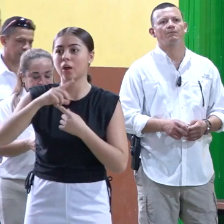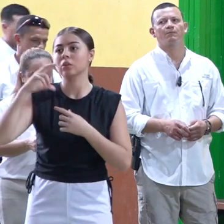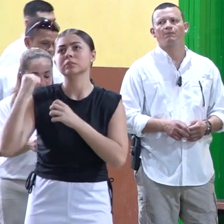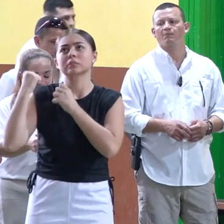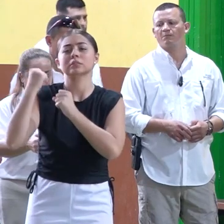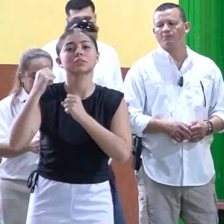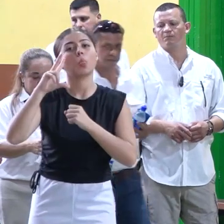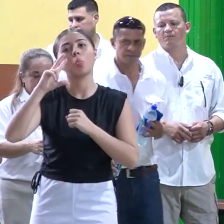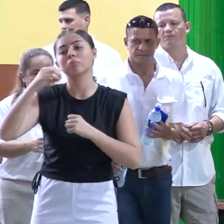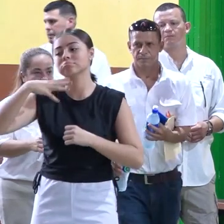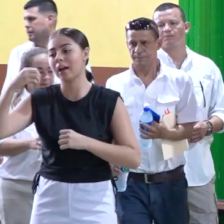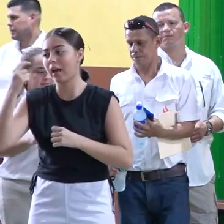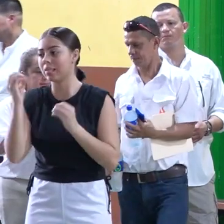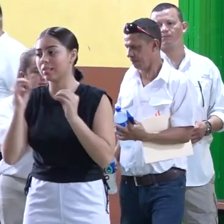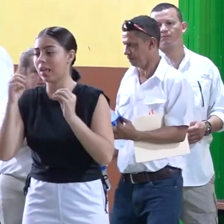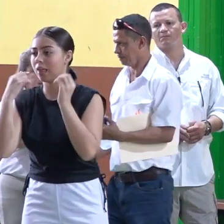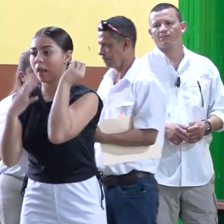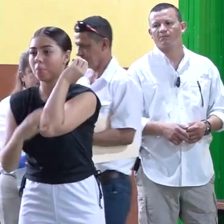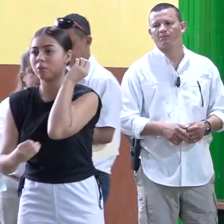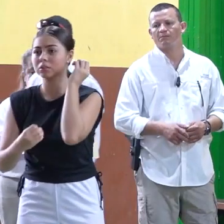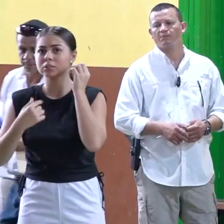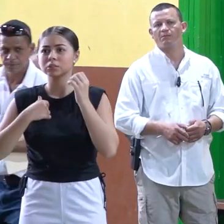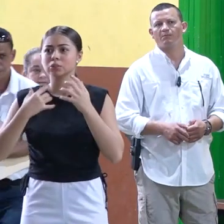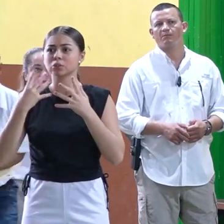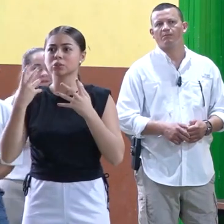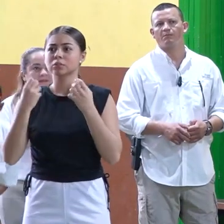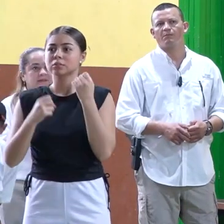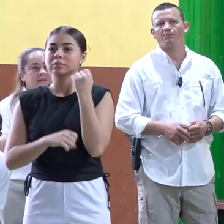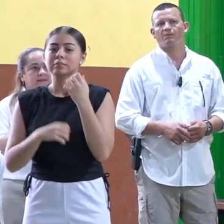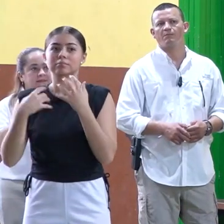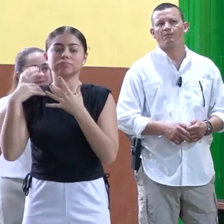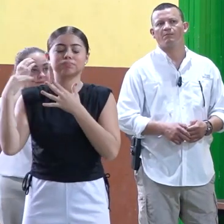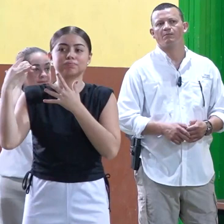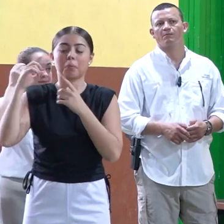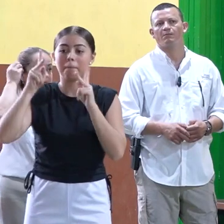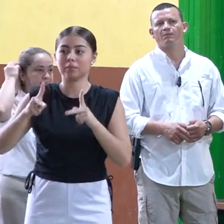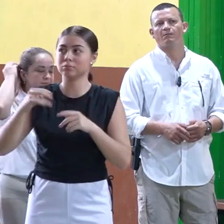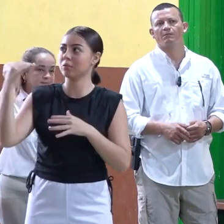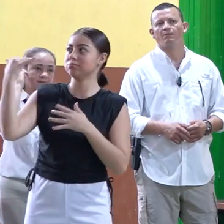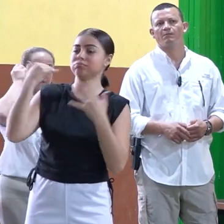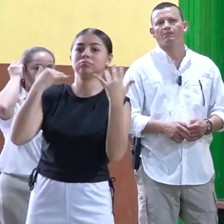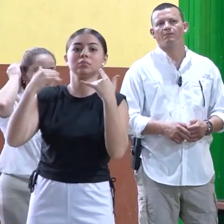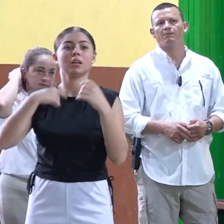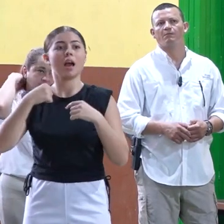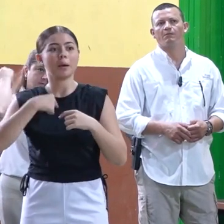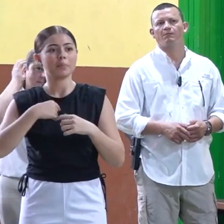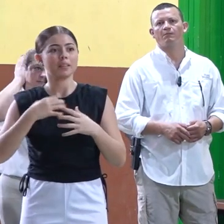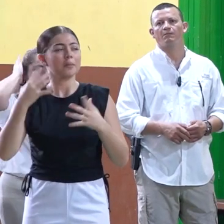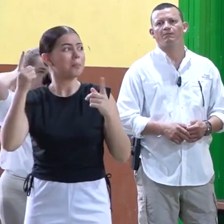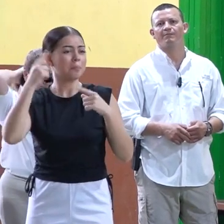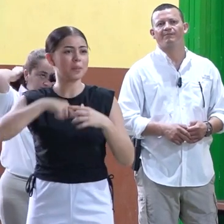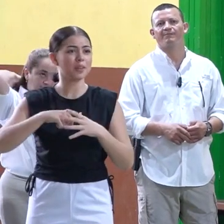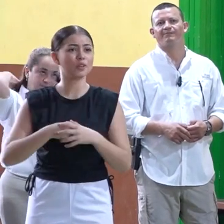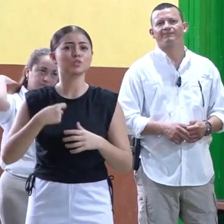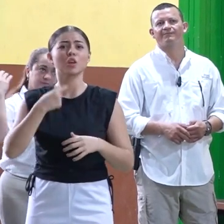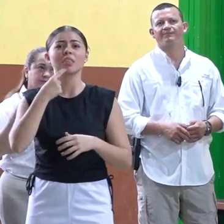la pobreza. Se me vino un mundo de críticos encima, incluyendo un demagogo que dijo